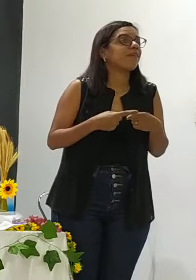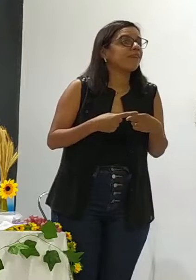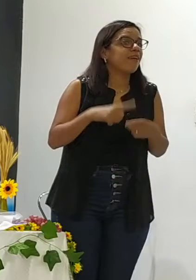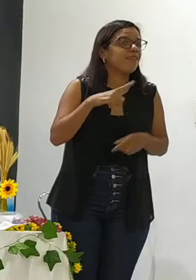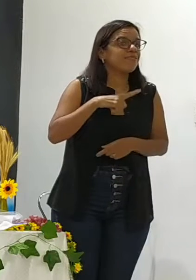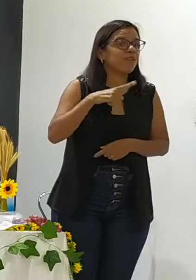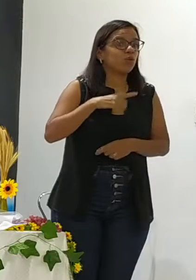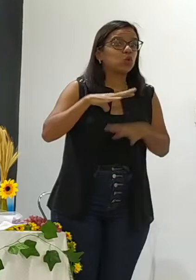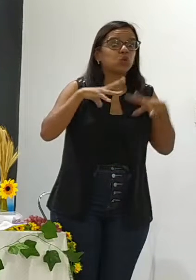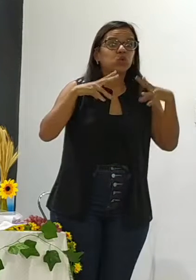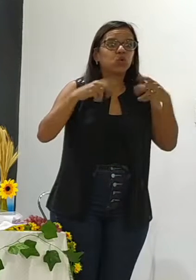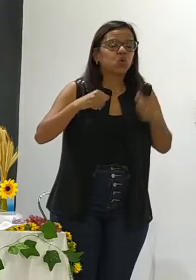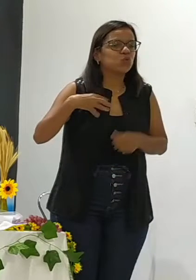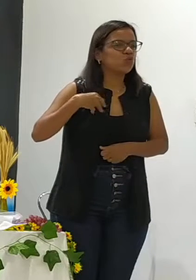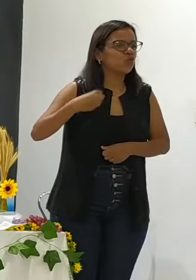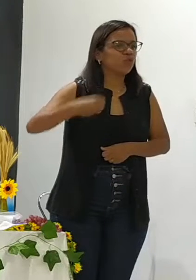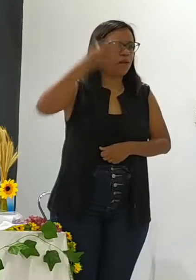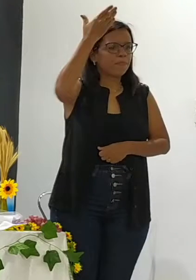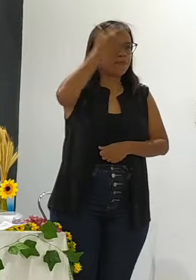do Senhor.